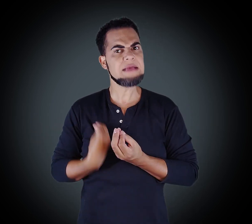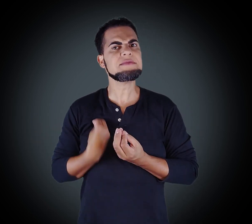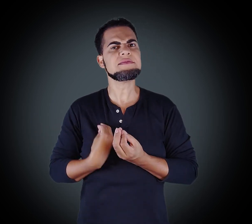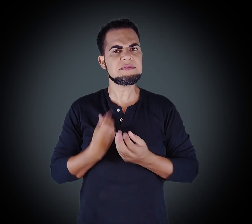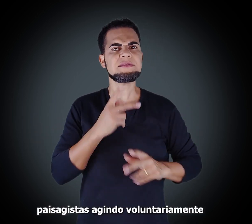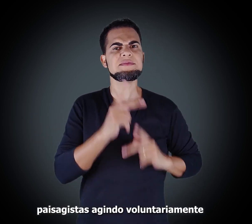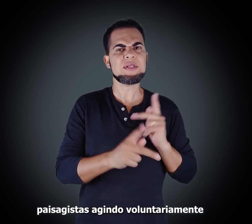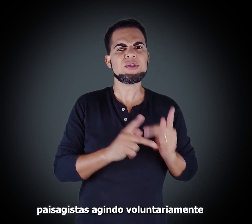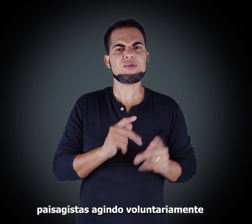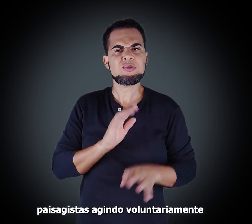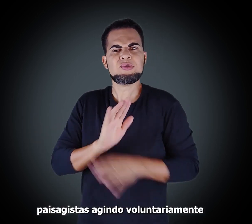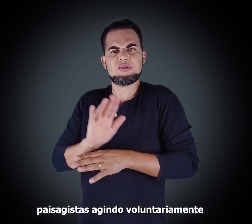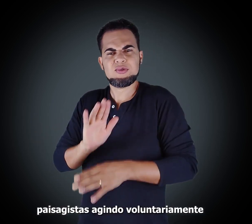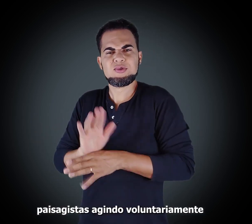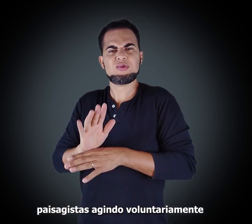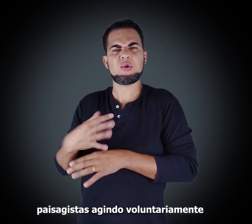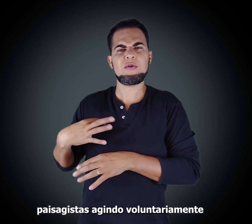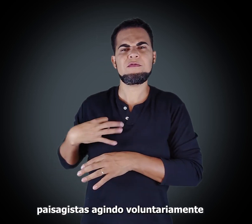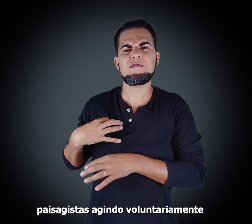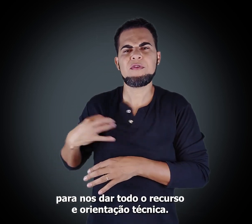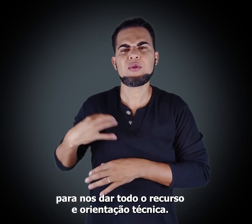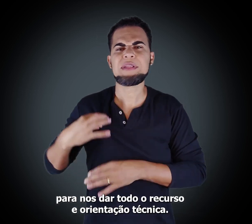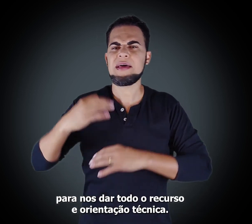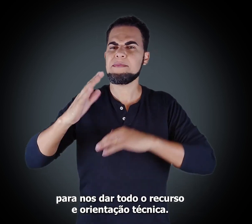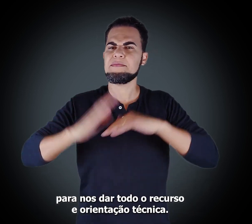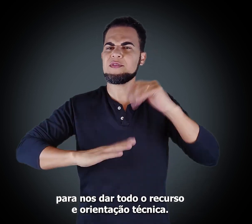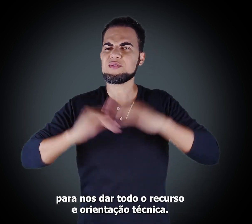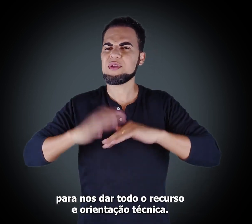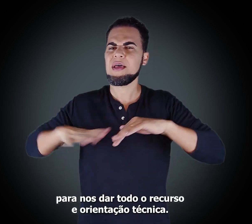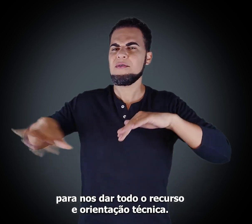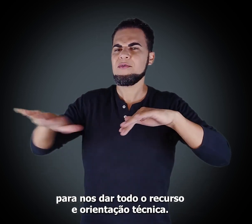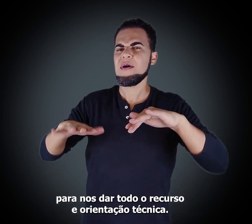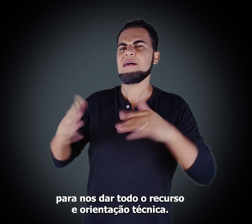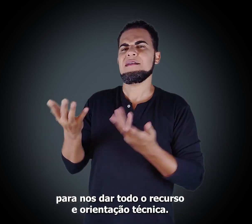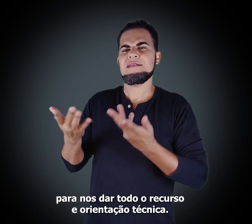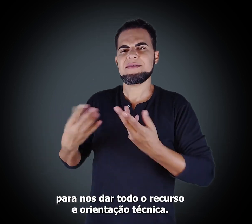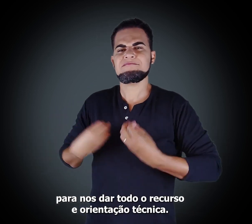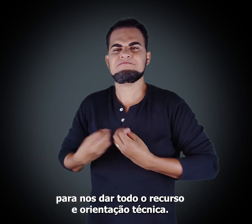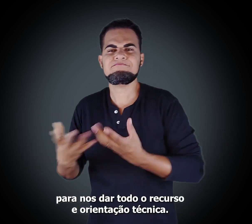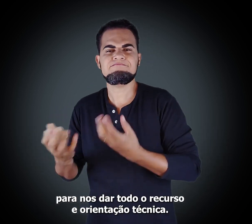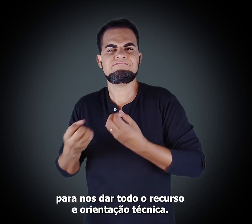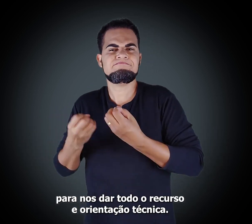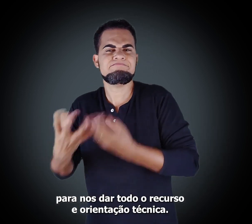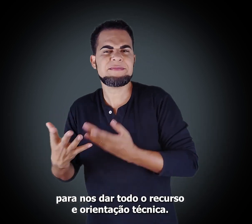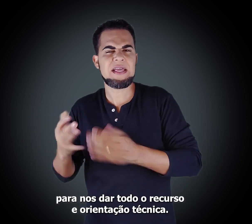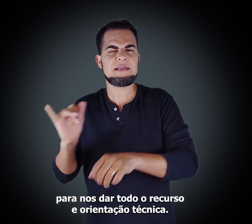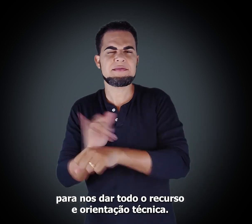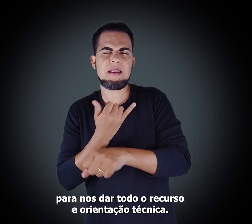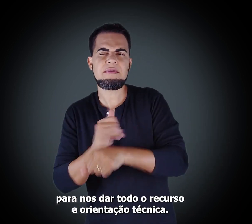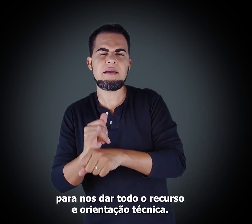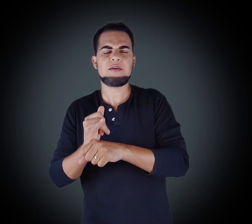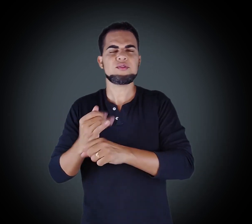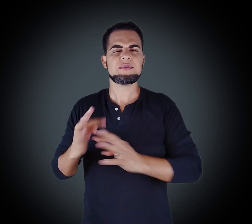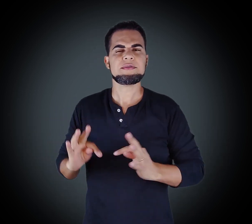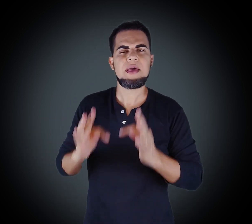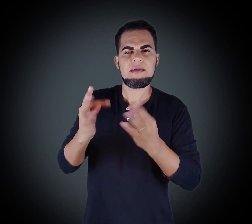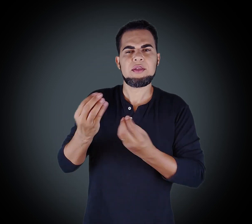presente. Paisagista voluntariamente para nos dar todo o recurso e orientação